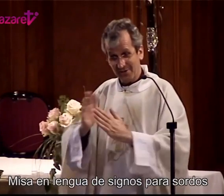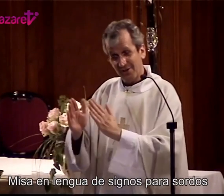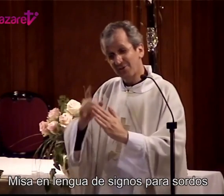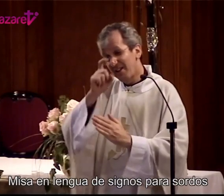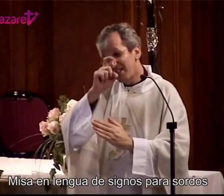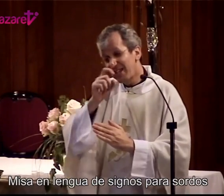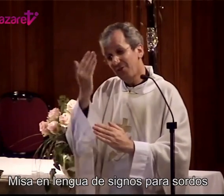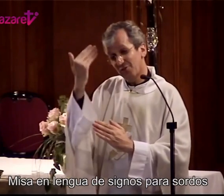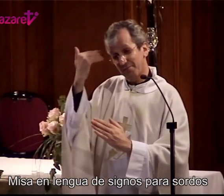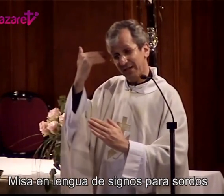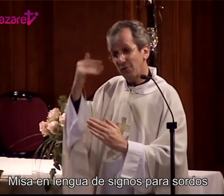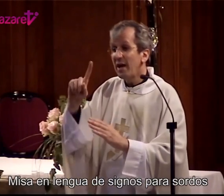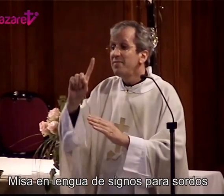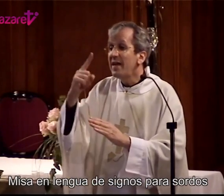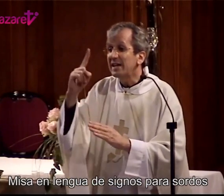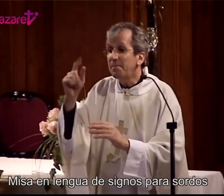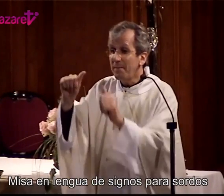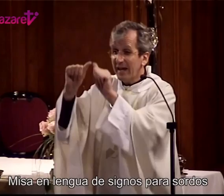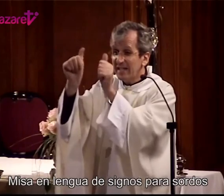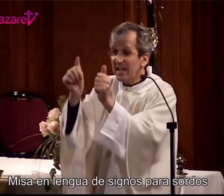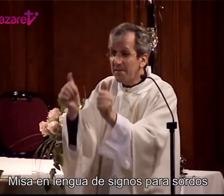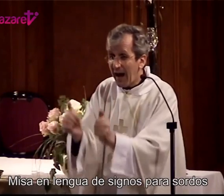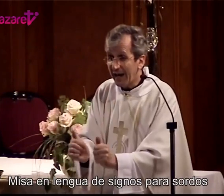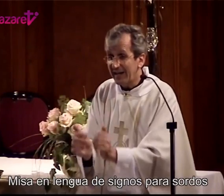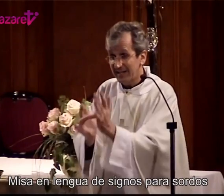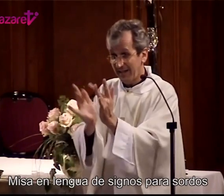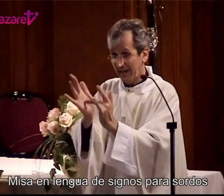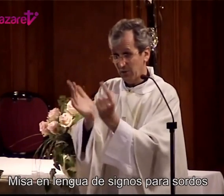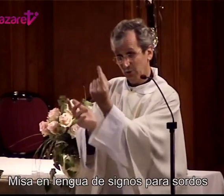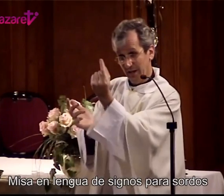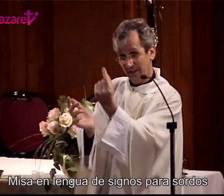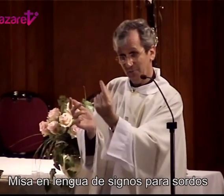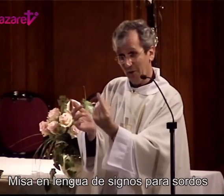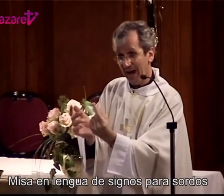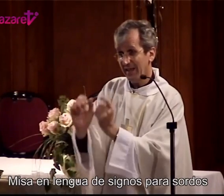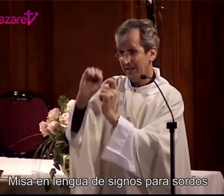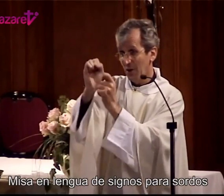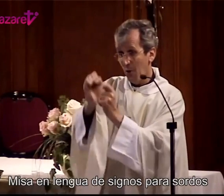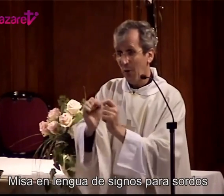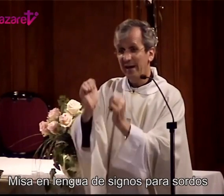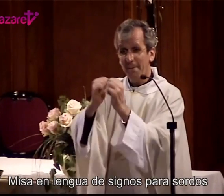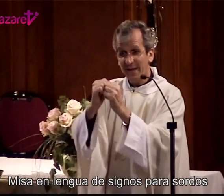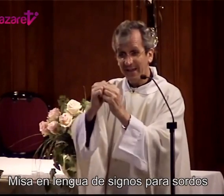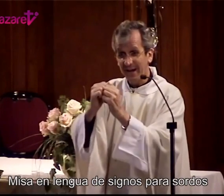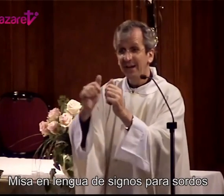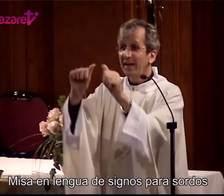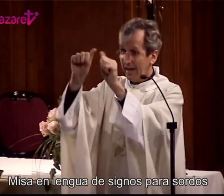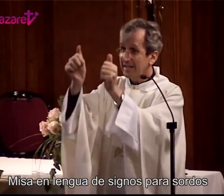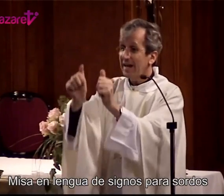los siglos pasados, de las primeras imágenes de Jesús dibujadas o en la piedra es la